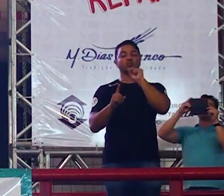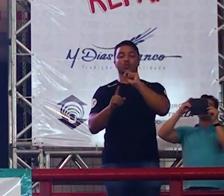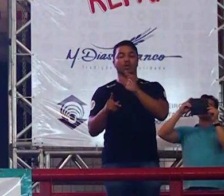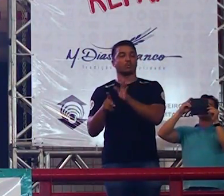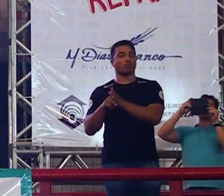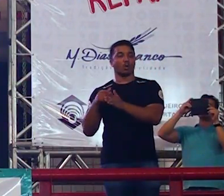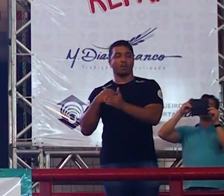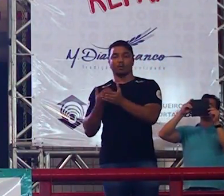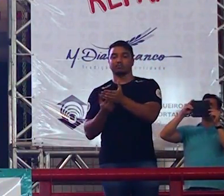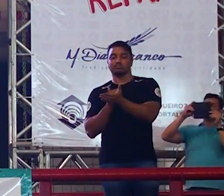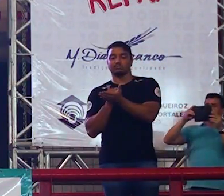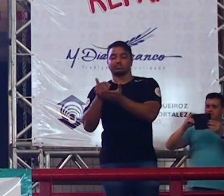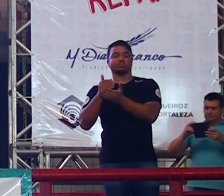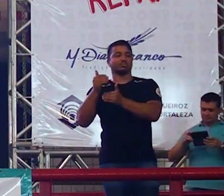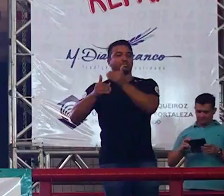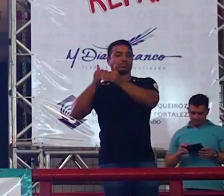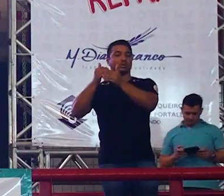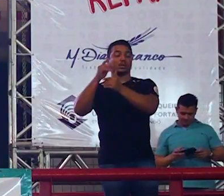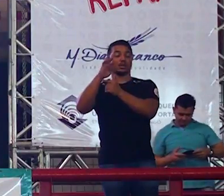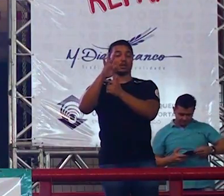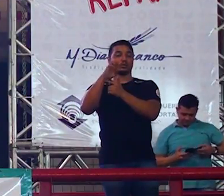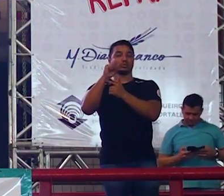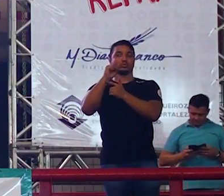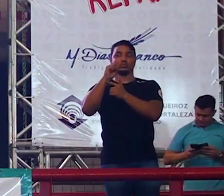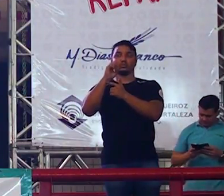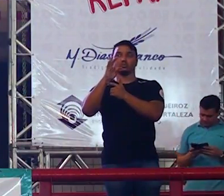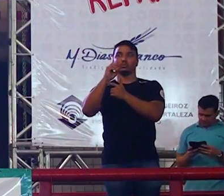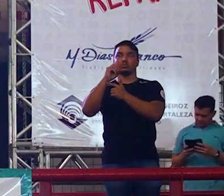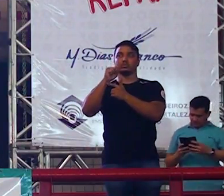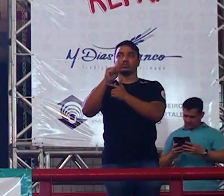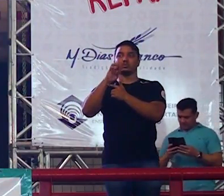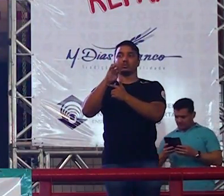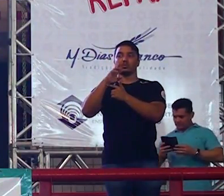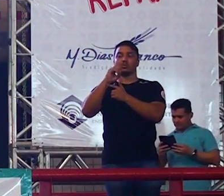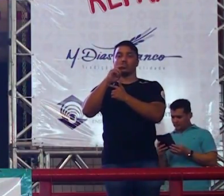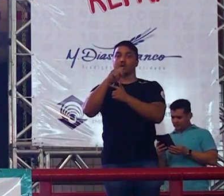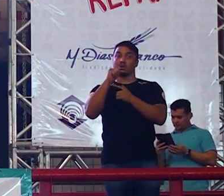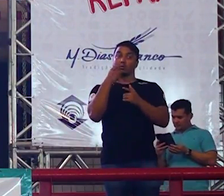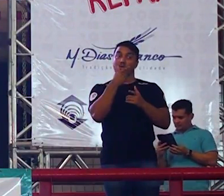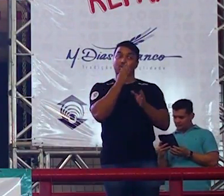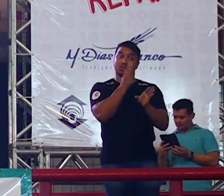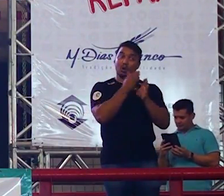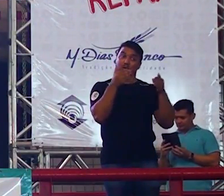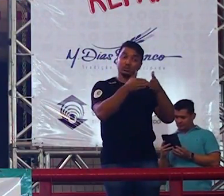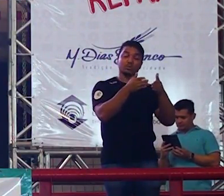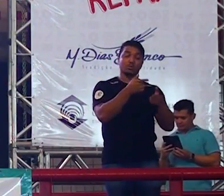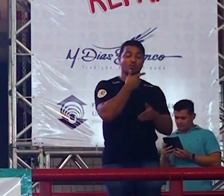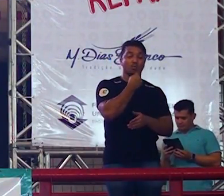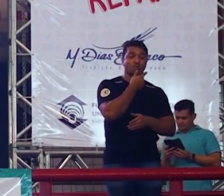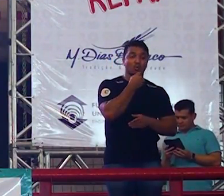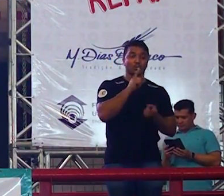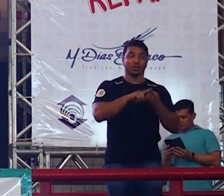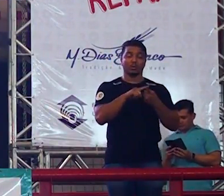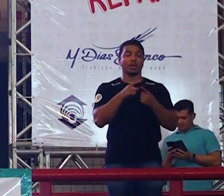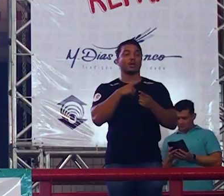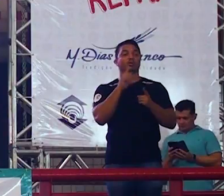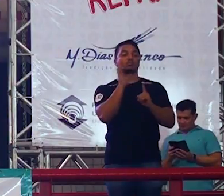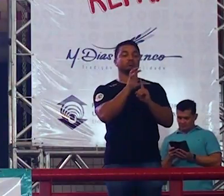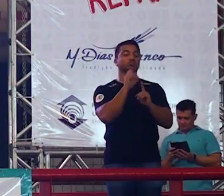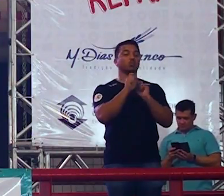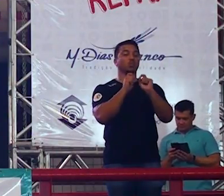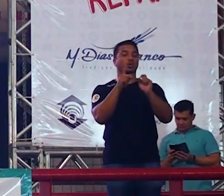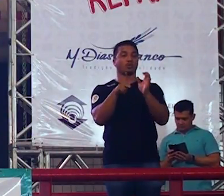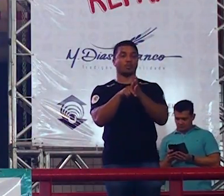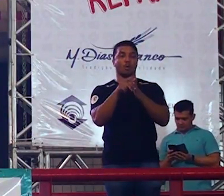A produção da testosterona, se for sexo masculino, obviamente, e também provocando quem?